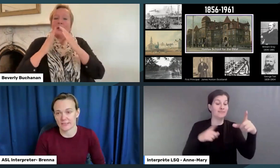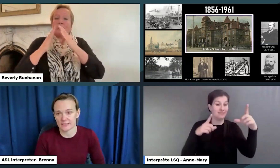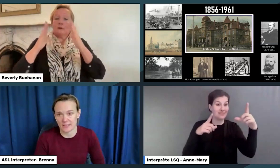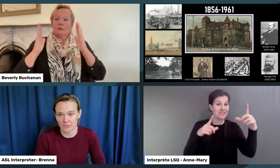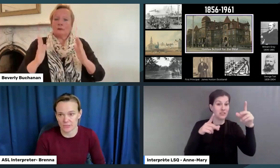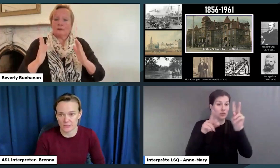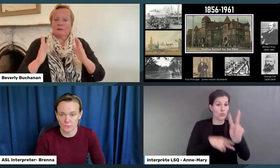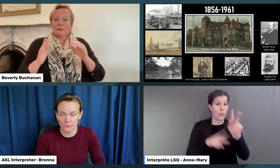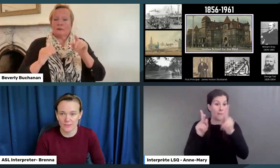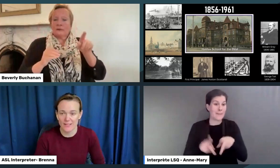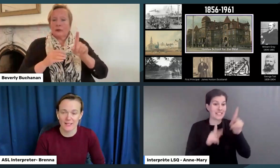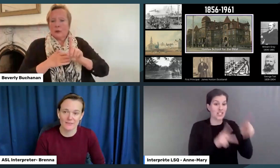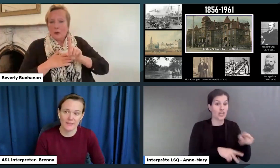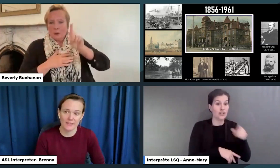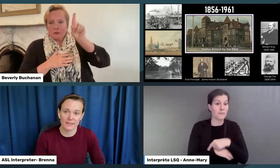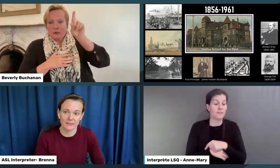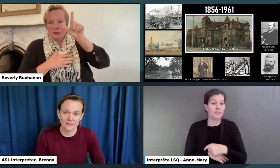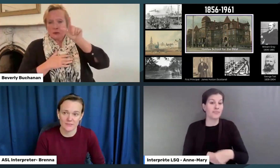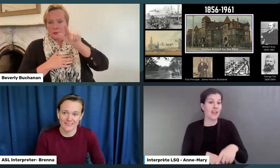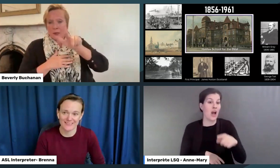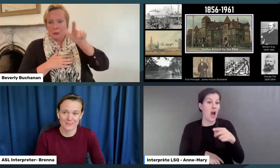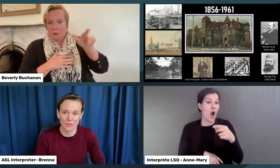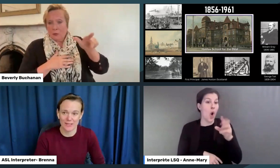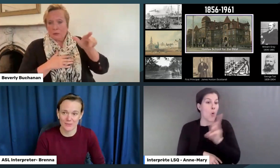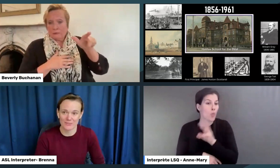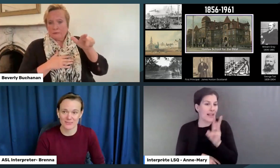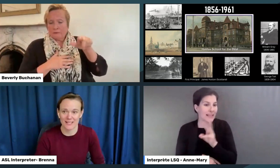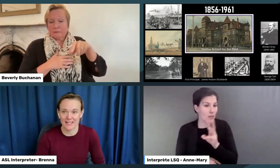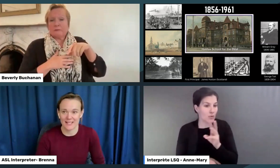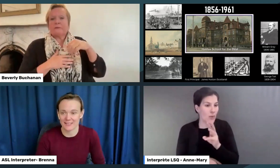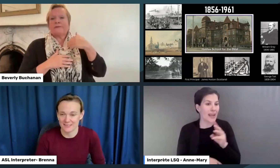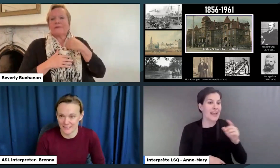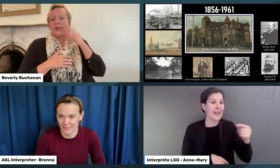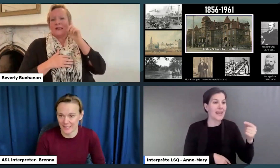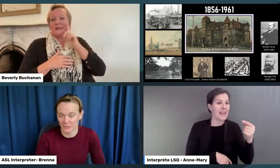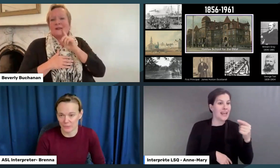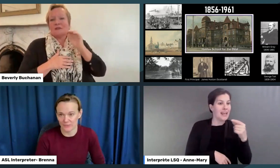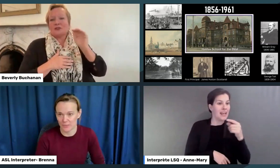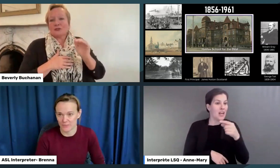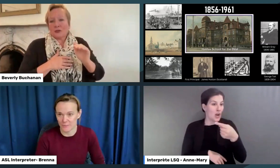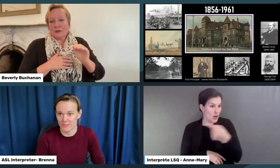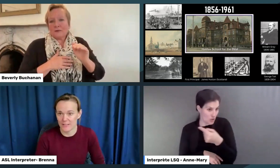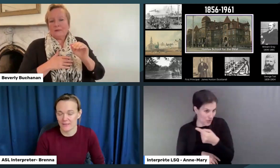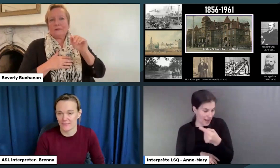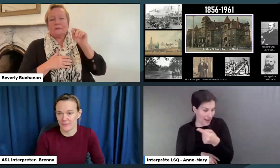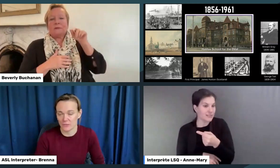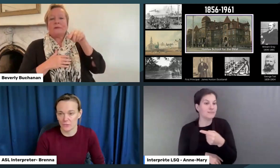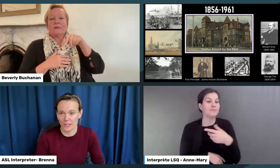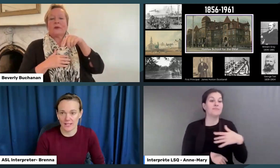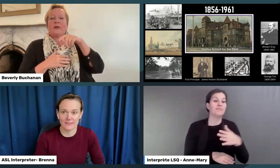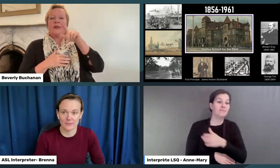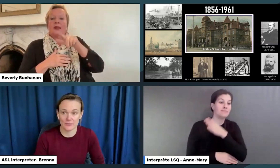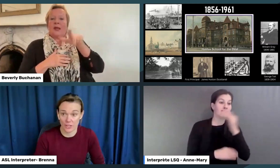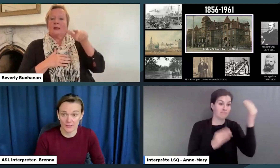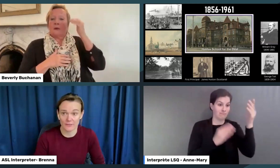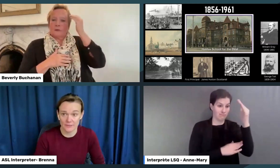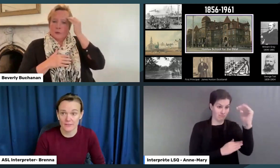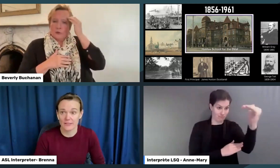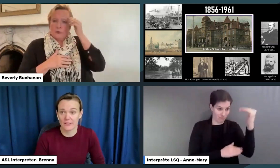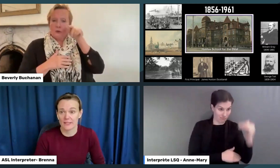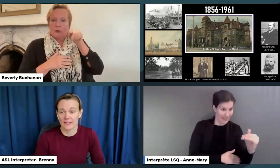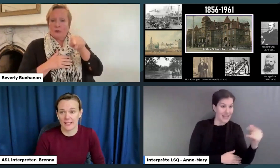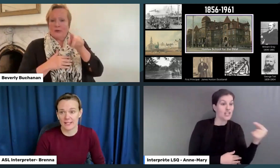avant 1856. Ils ont établi cette école. Ils vivaient dans une école, dans une maison, et le